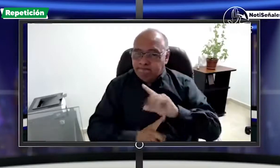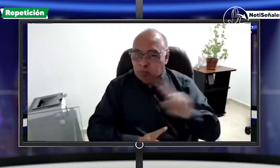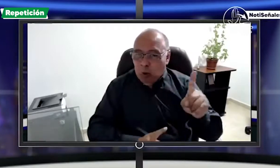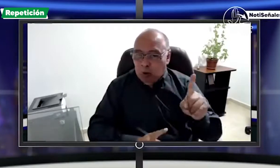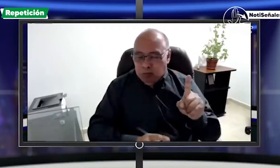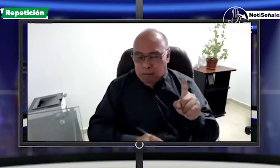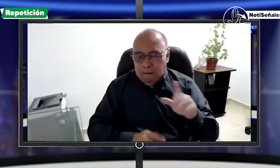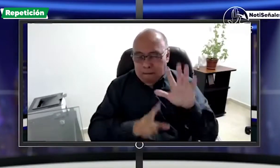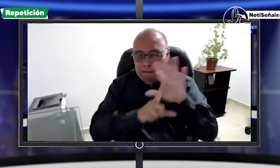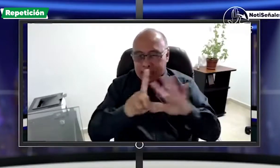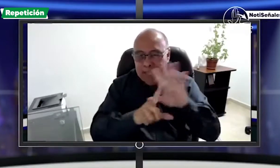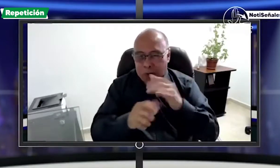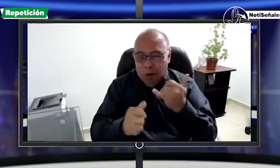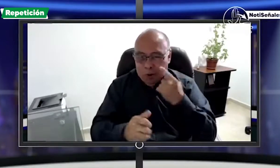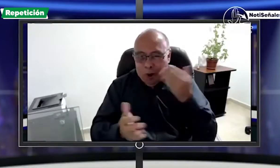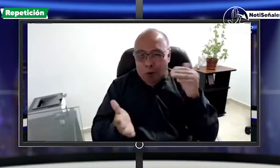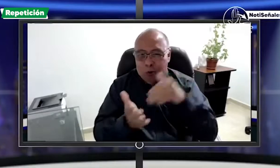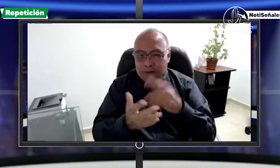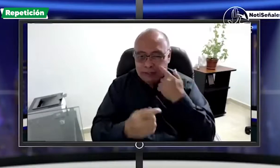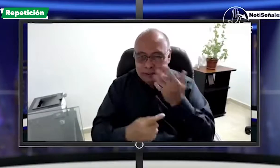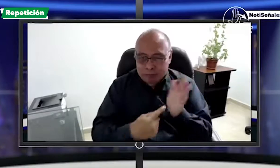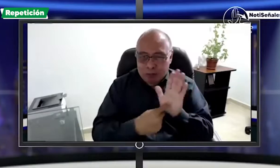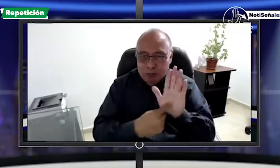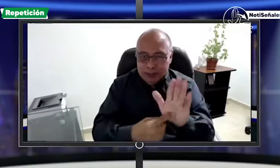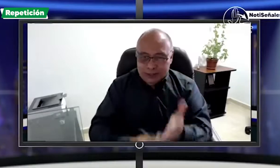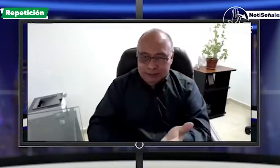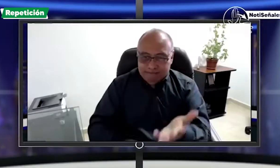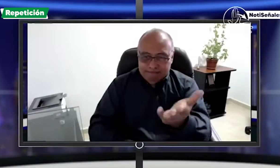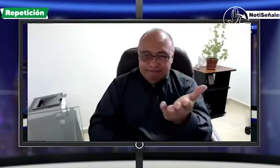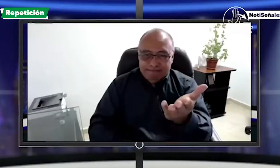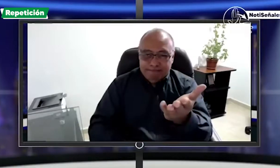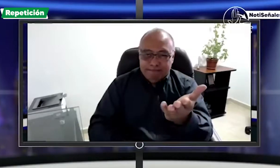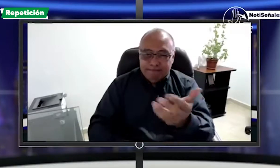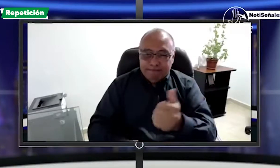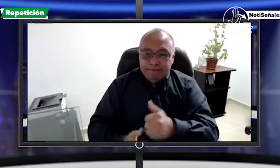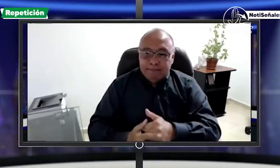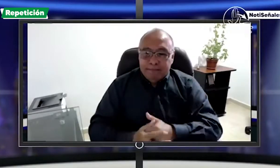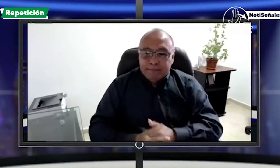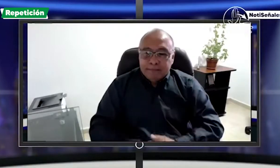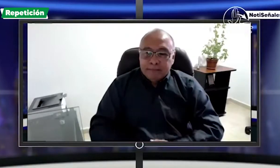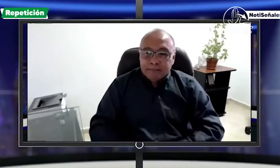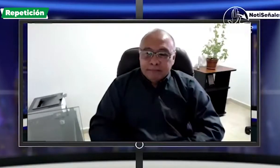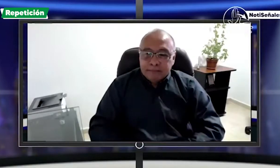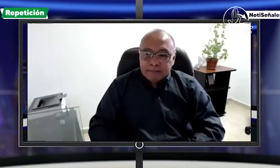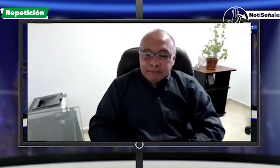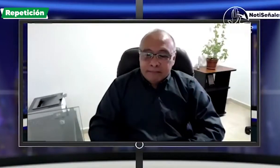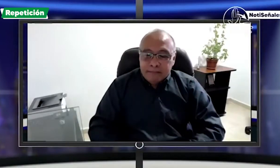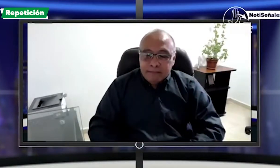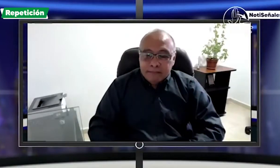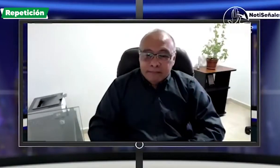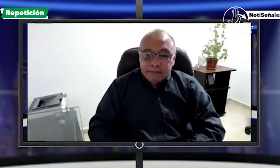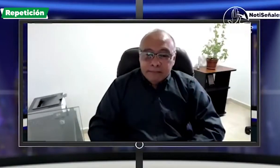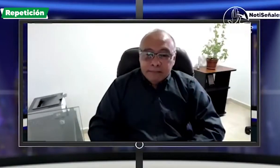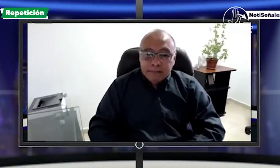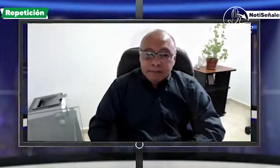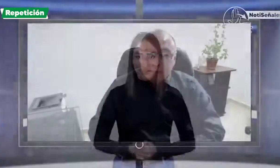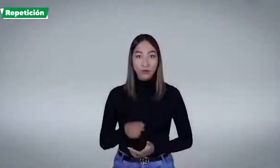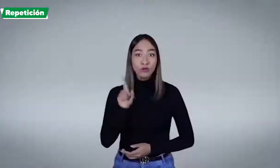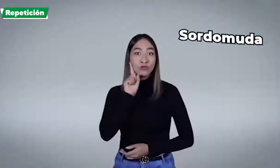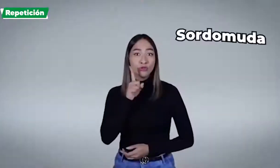Haciendo esta campaña El año pasado Hablamos acerca De no discriminación De no te pongas En mis zapatos Pues vamos a ver este video